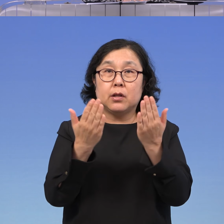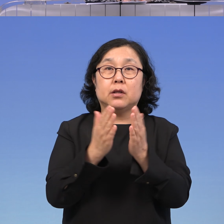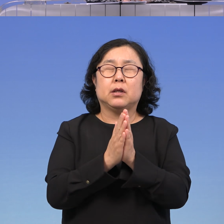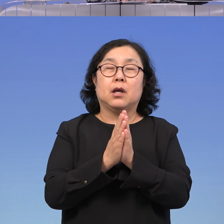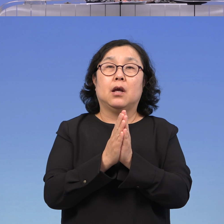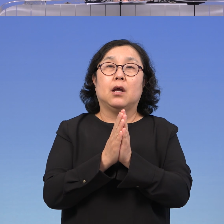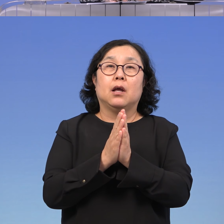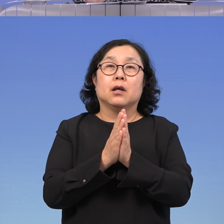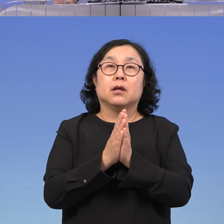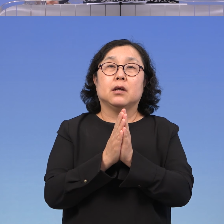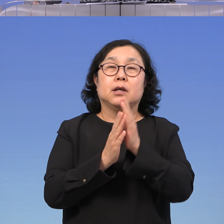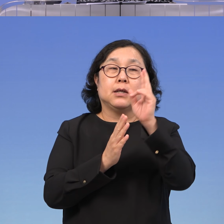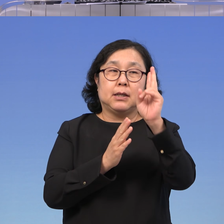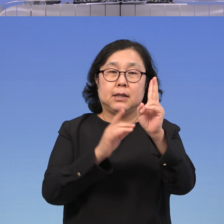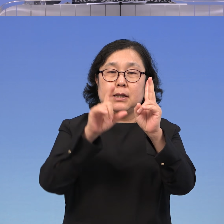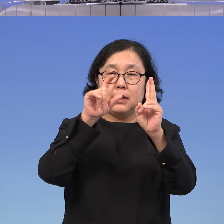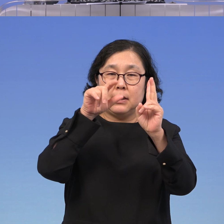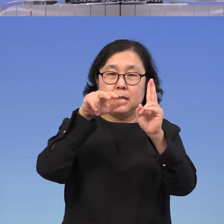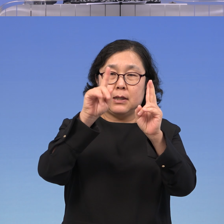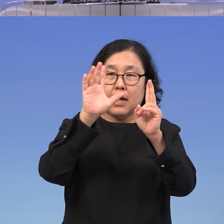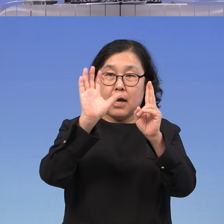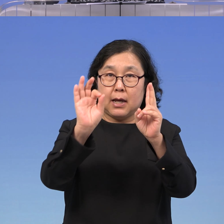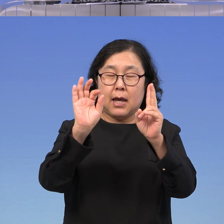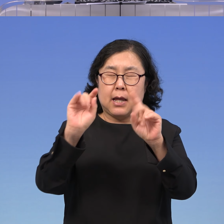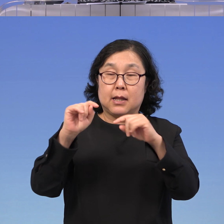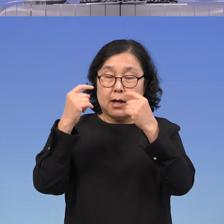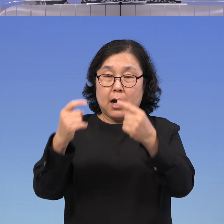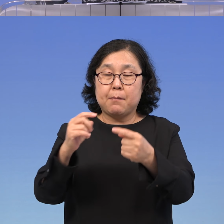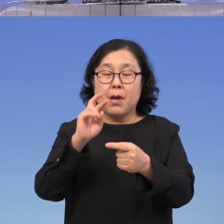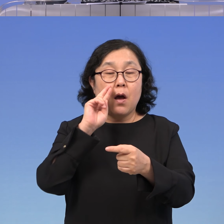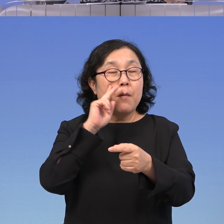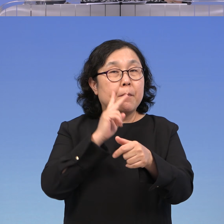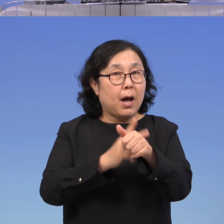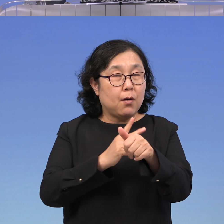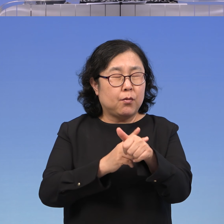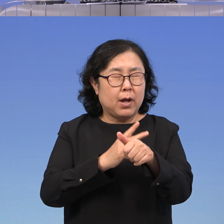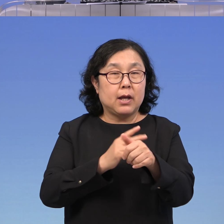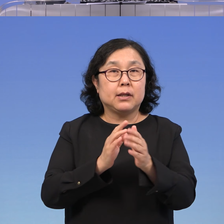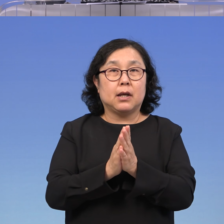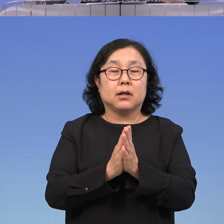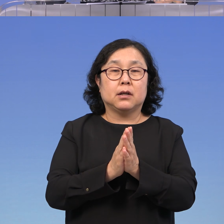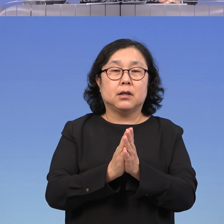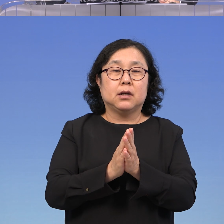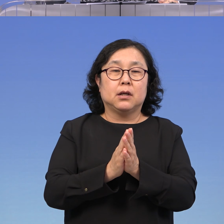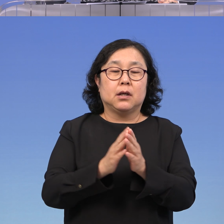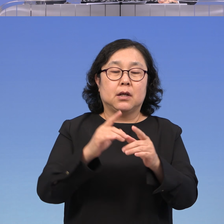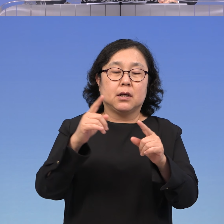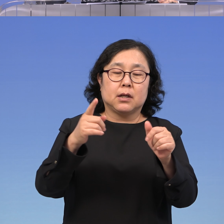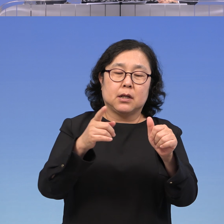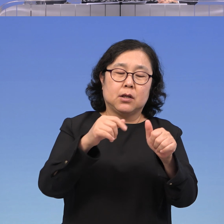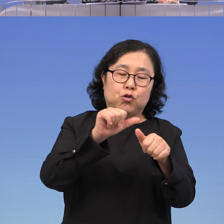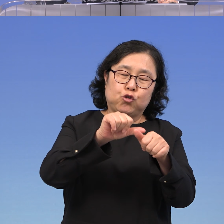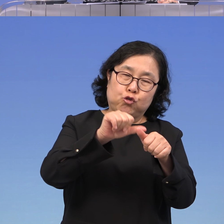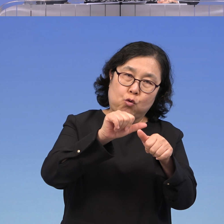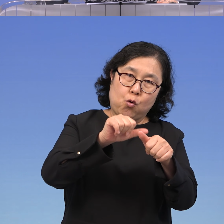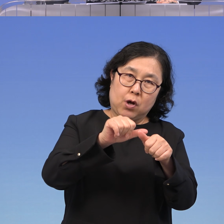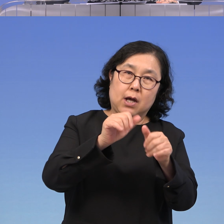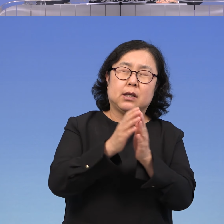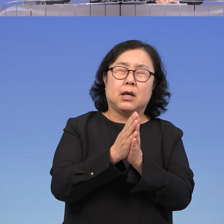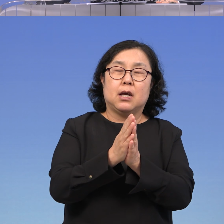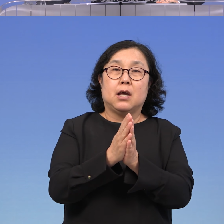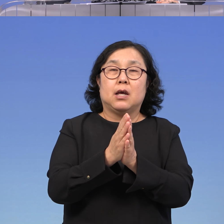나열을 하다가 이제 디모데전서 2장 에서부터 사도 바울의 본격적인 그 조언이 목회 조언이 시작이